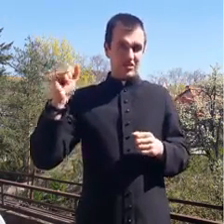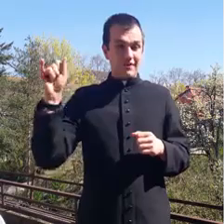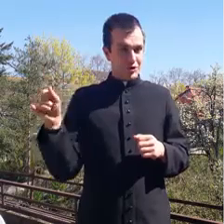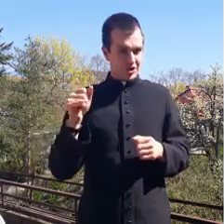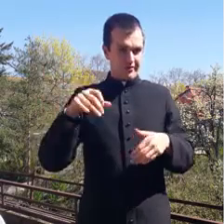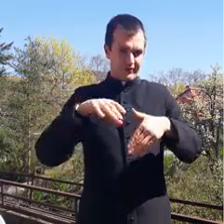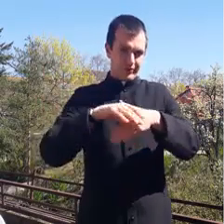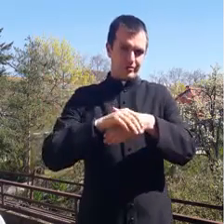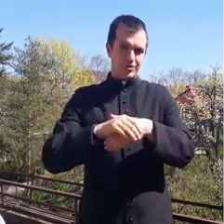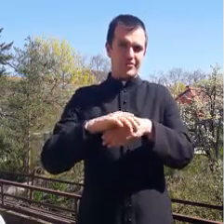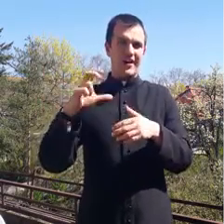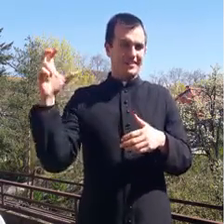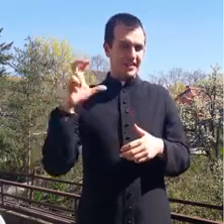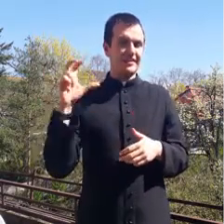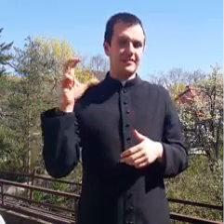zawsze czwartek